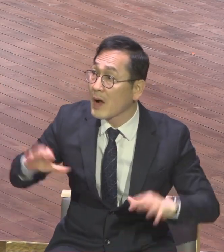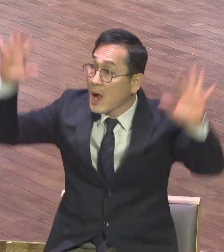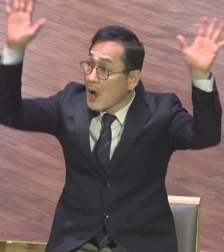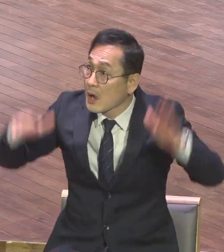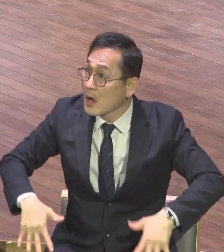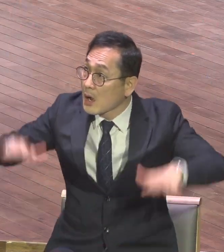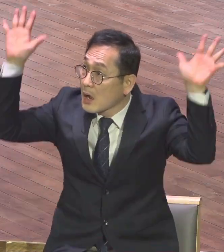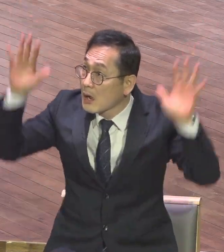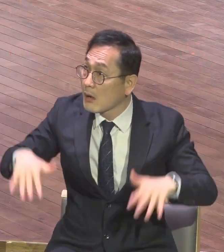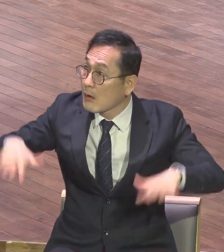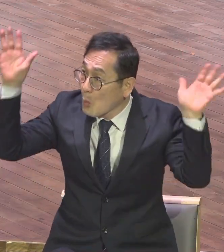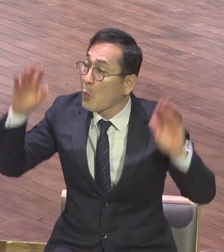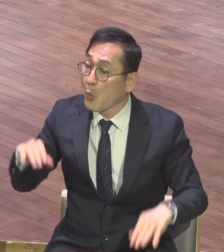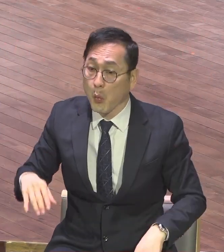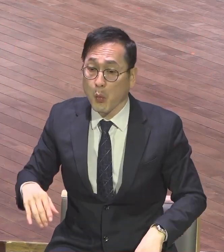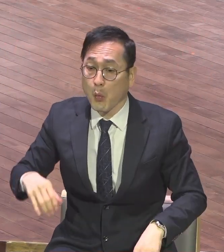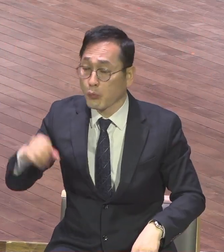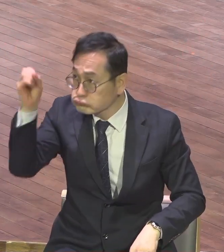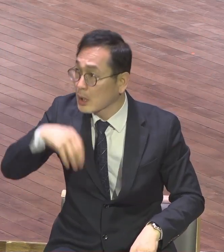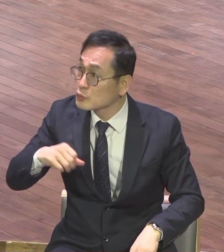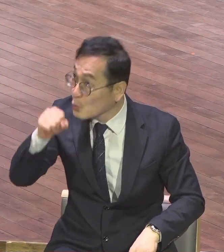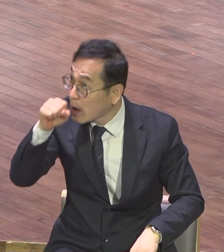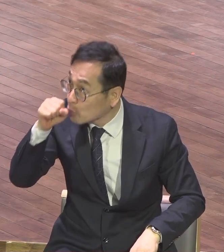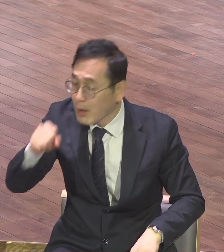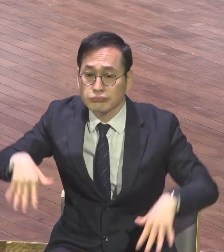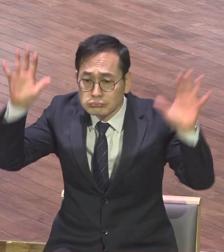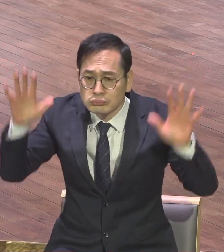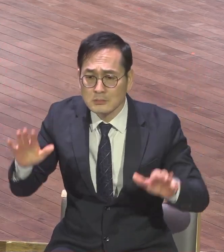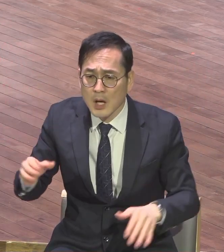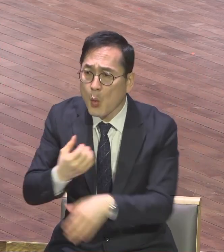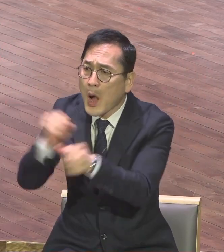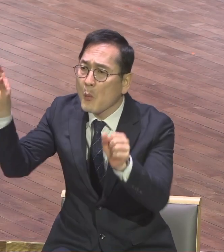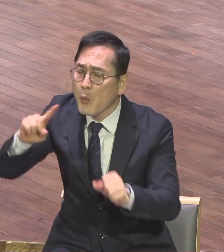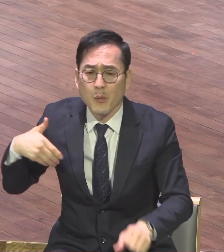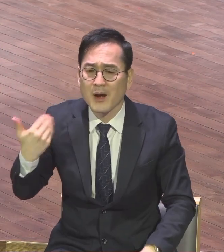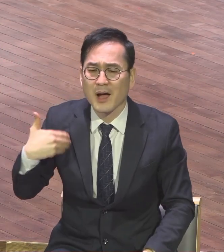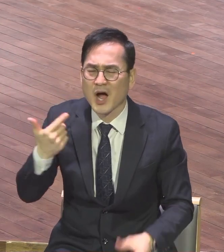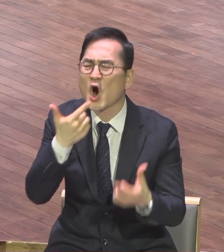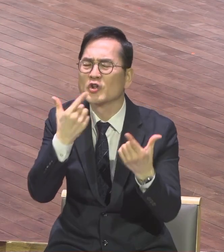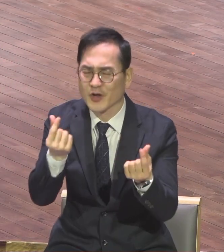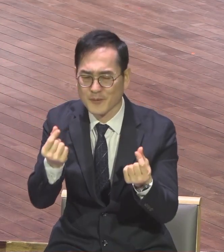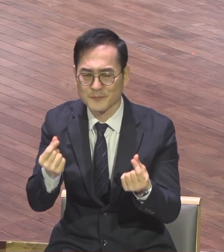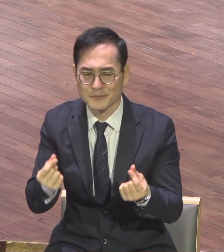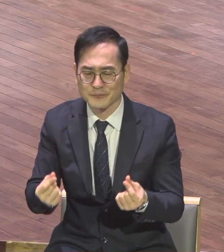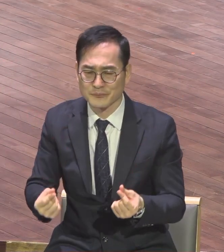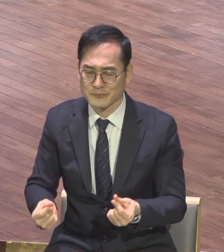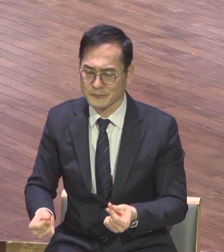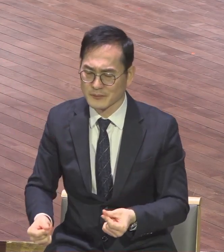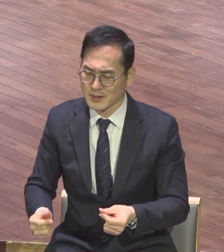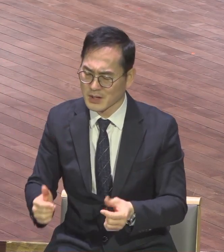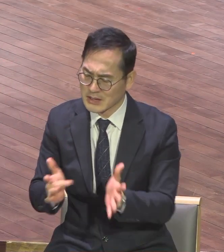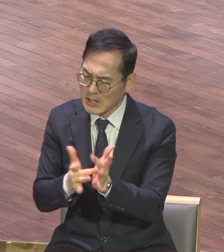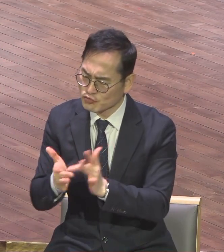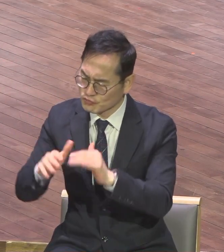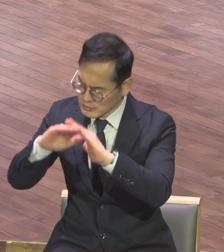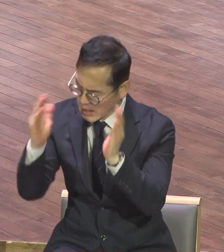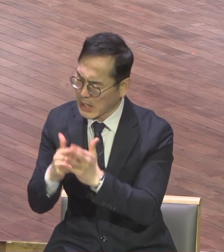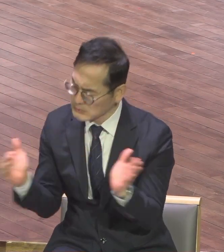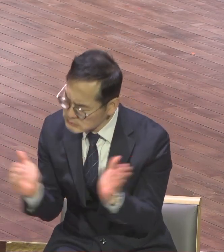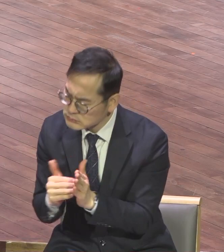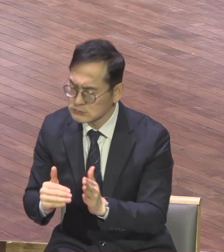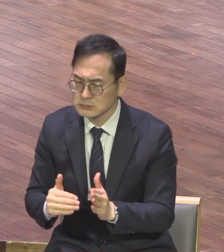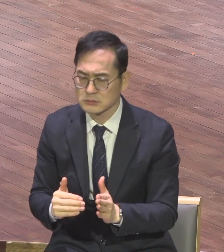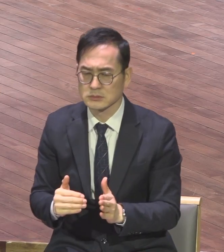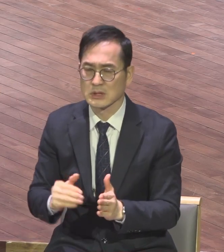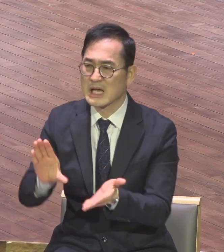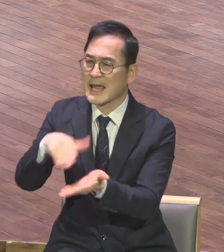시절, 대학 시절을 보냈습니다. 그러다 보니 제 항상 마음속에는 항상 의문점이 있는 것이죠. 왜 이렇게 교회만 가면